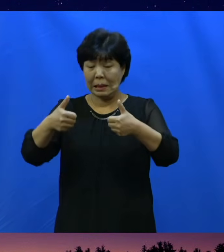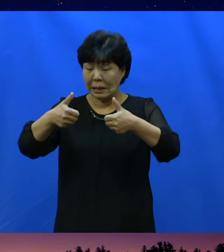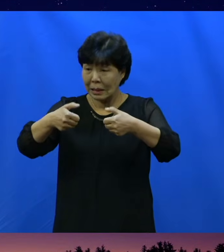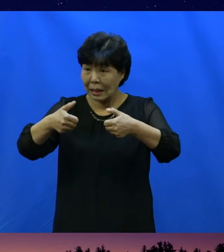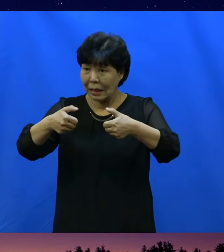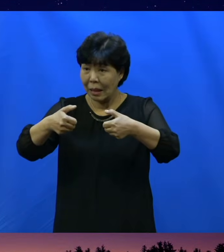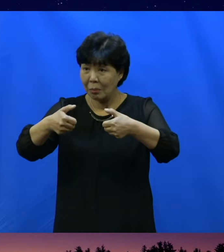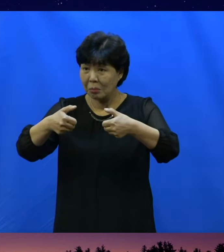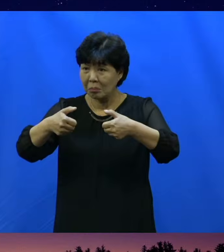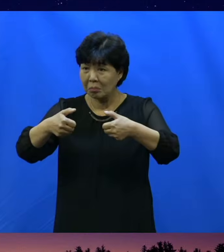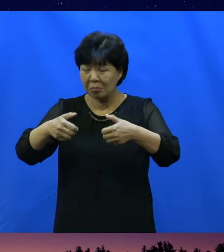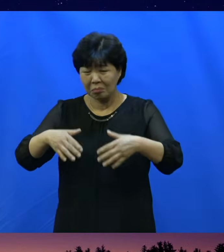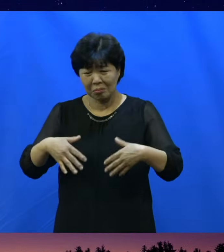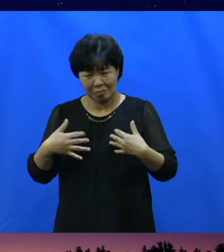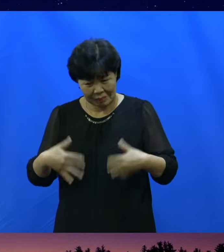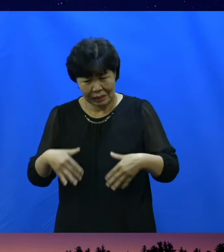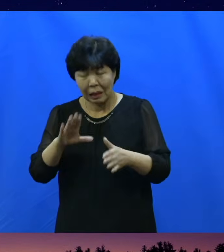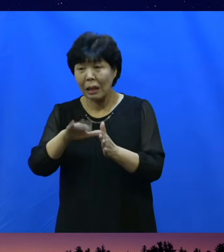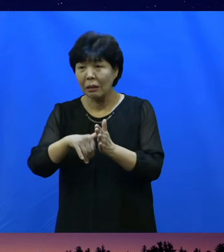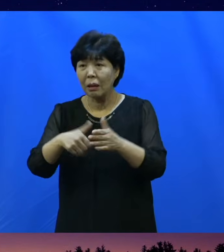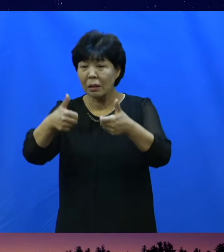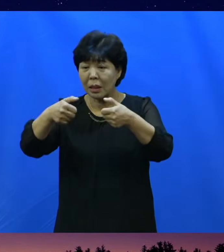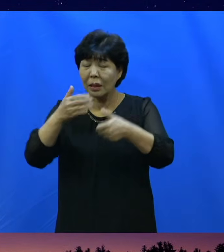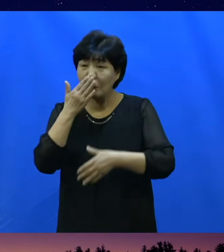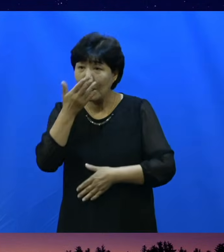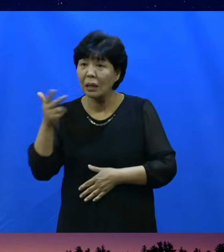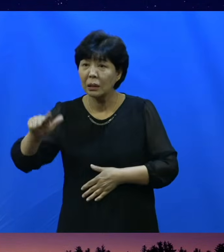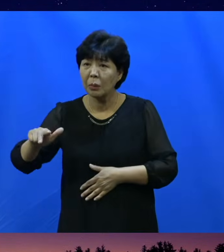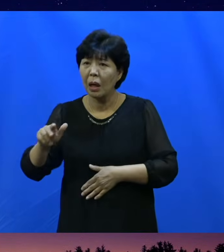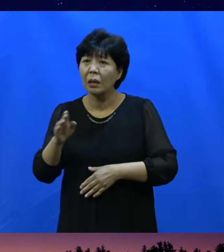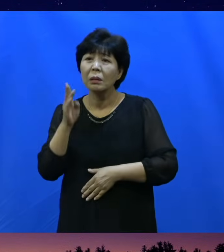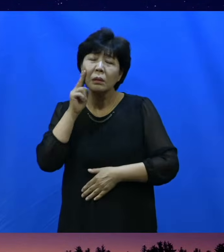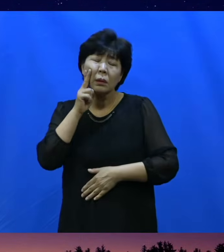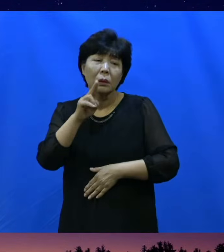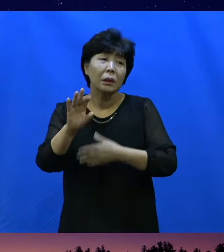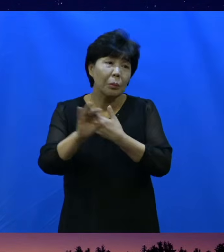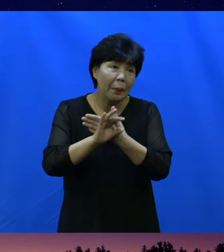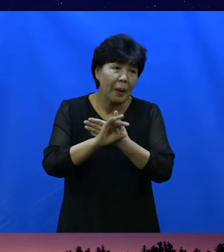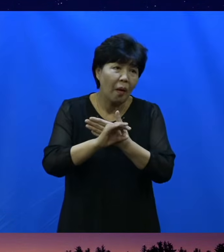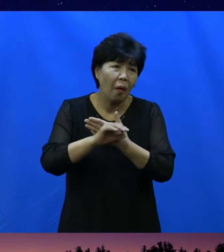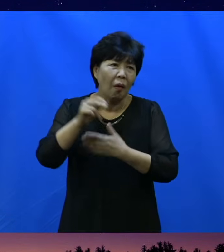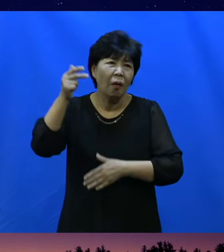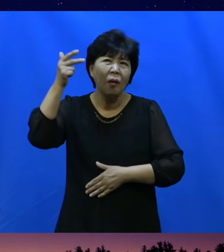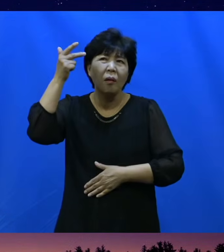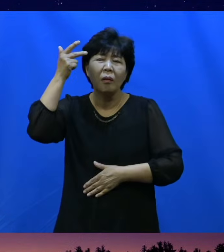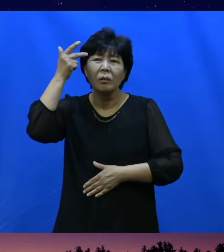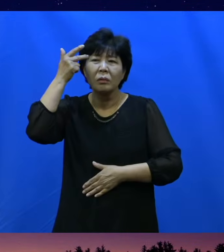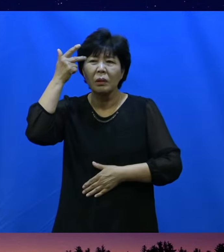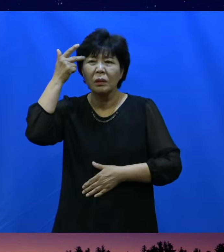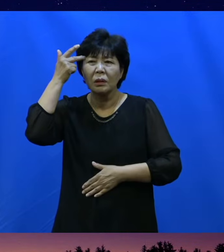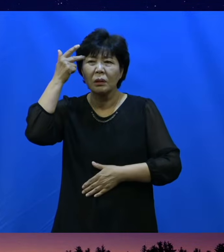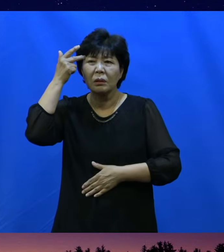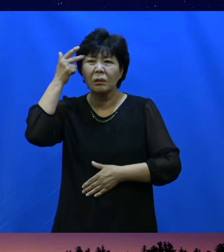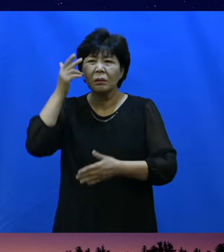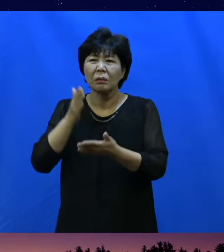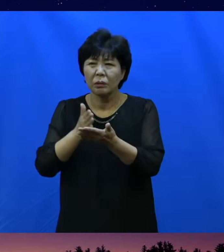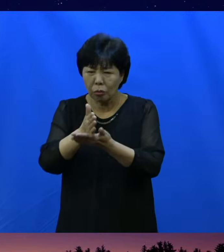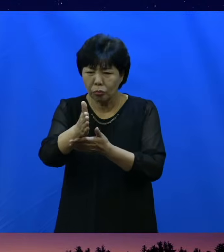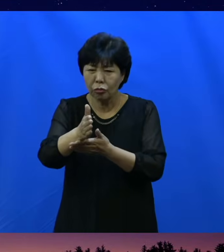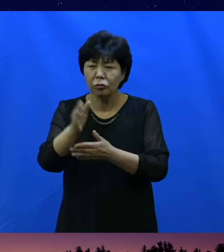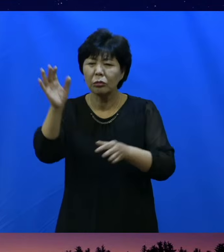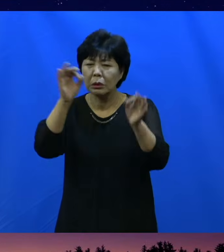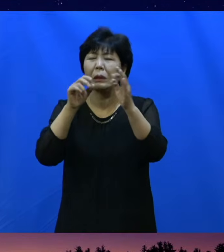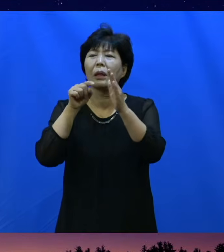상담이 가능한 거예요. 그 상담의 수준을 넘어버리면 정신과적인, 때로는 영적인, 때로는 어떤 굉장히